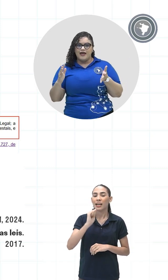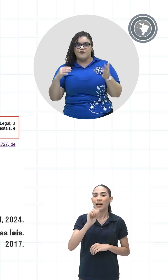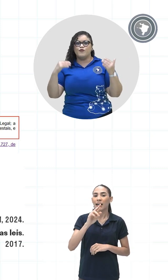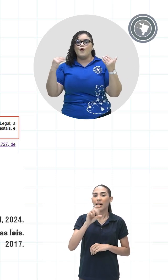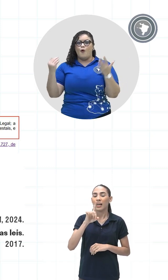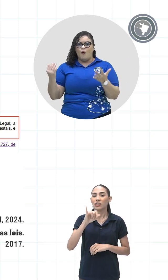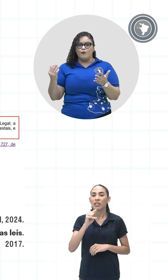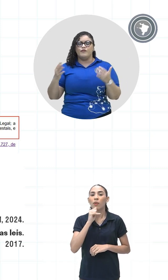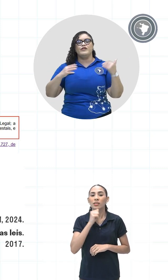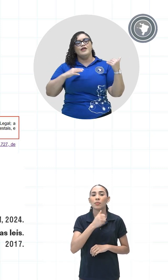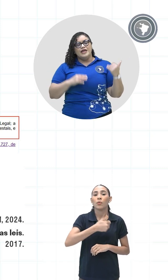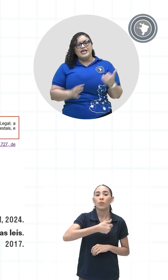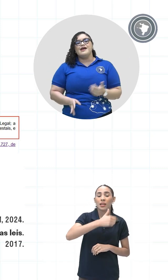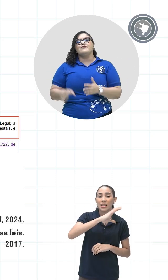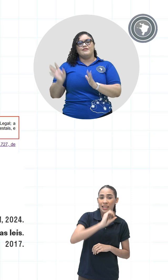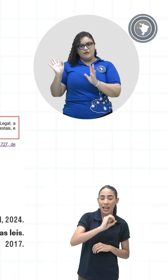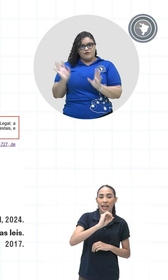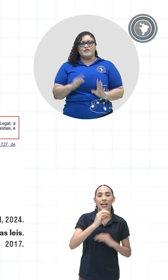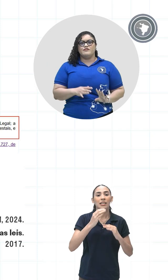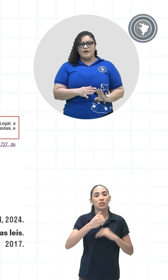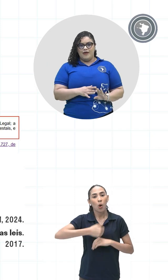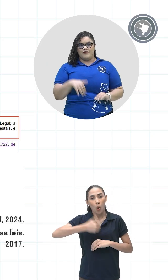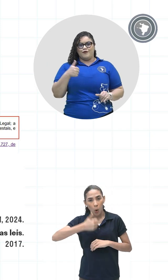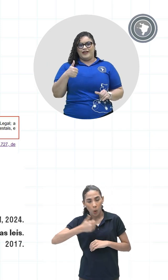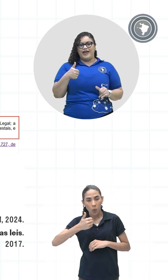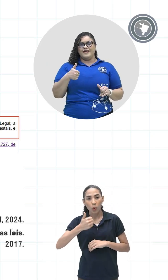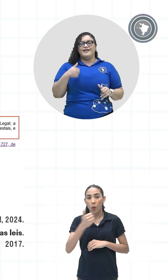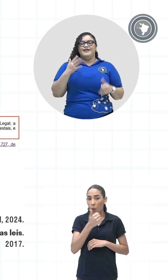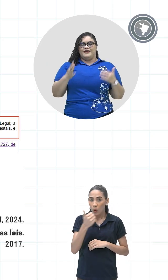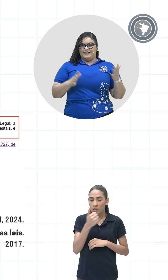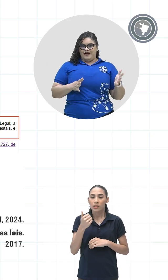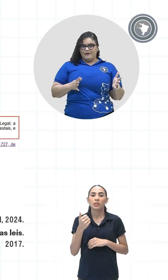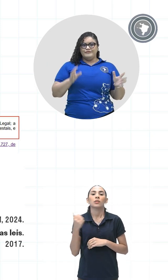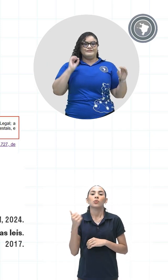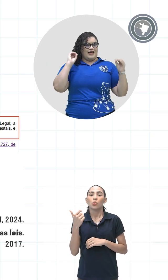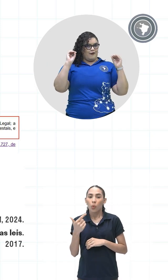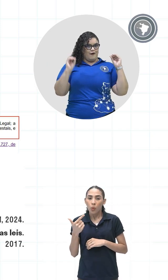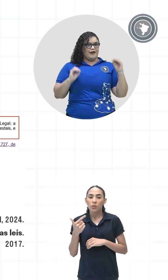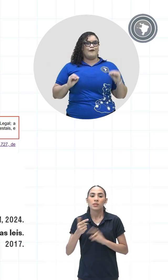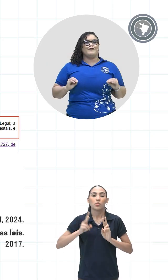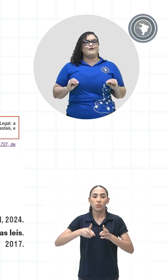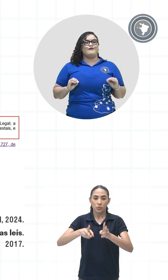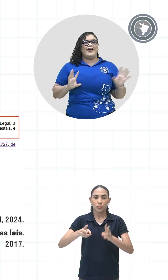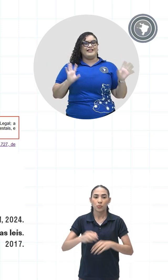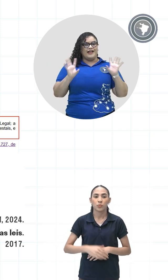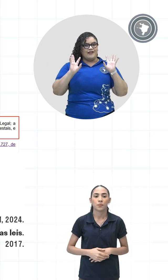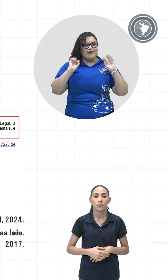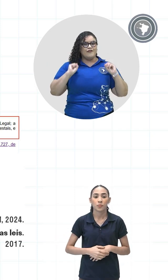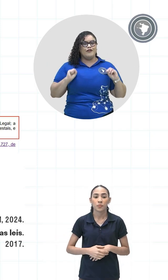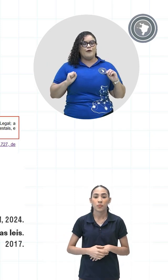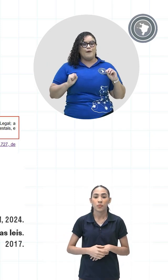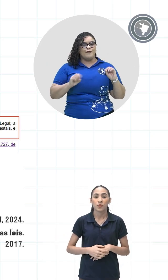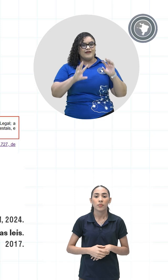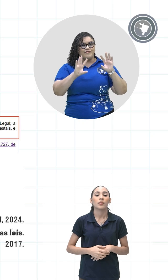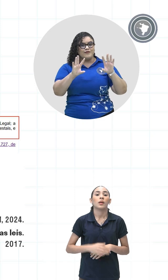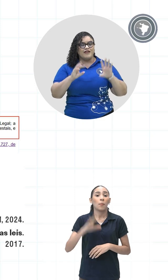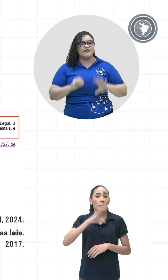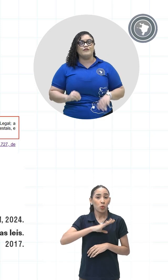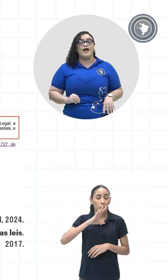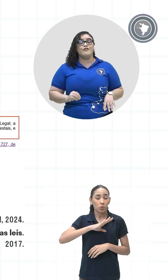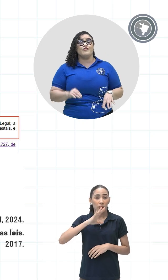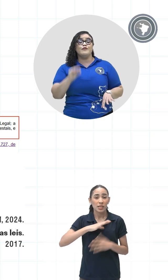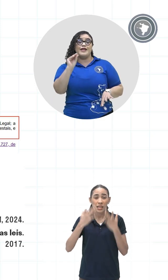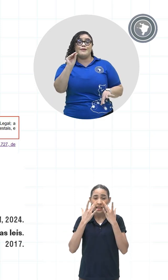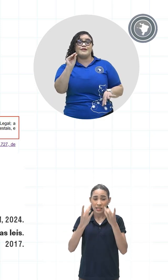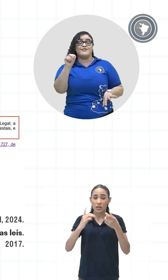artigo 10, 11 e assim sucessivamente, ok? Então, agora, quando estiverem lá na aula de língua portuguesa